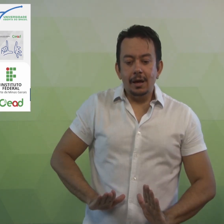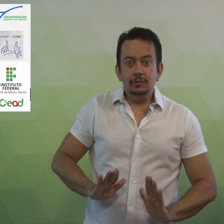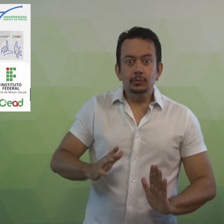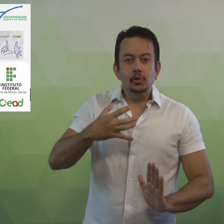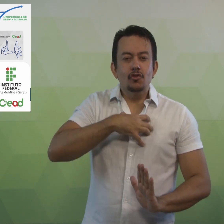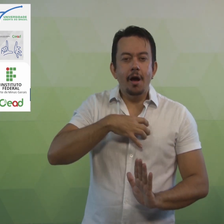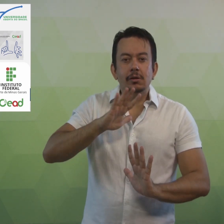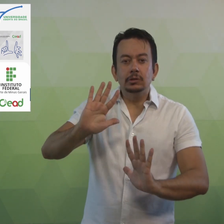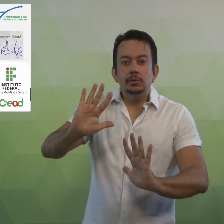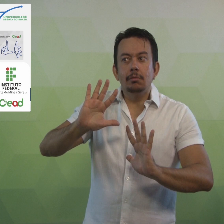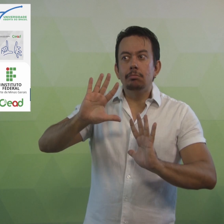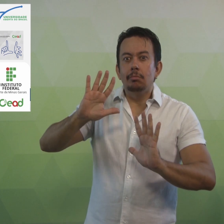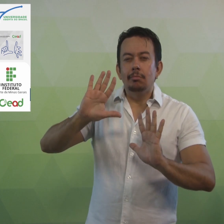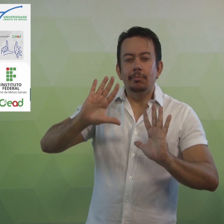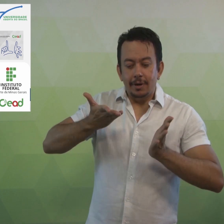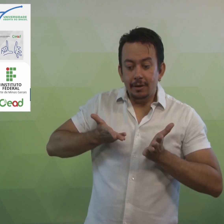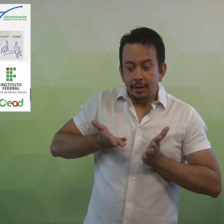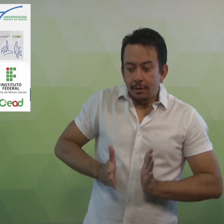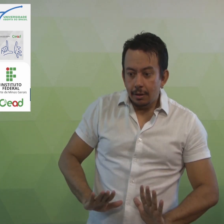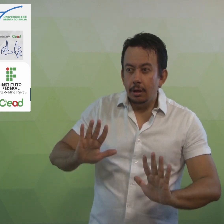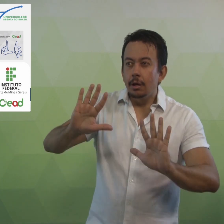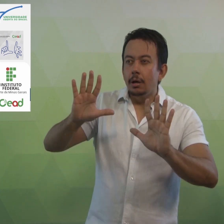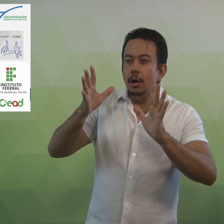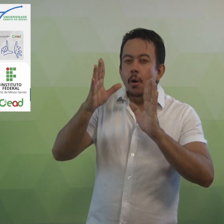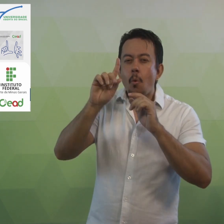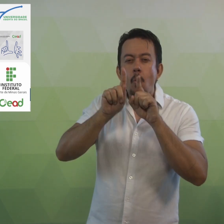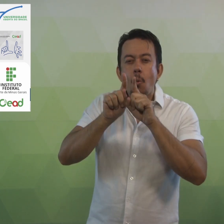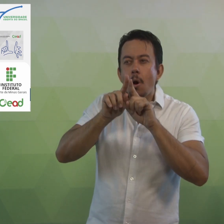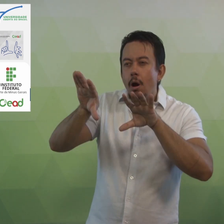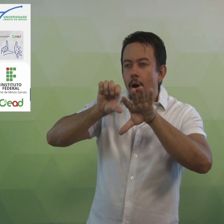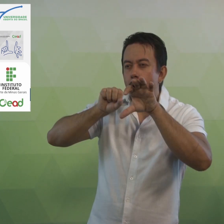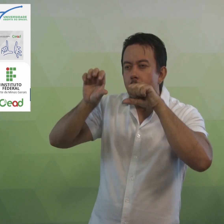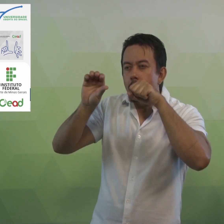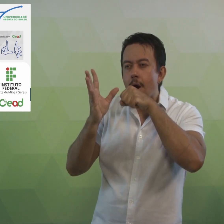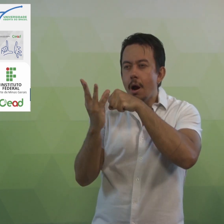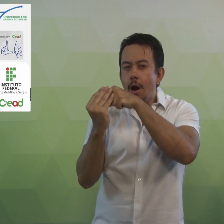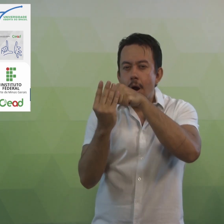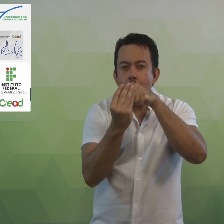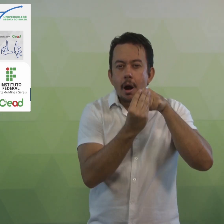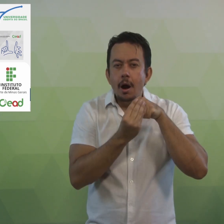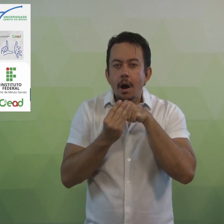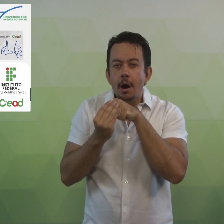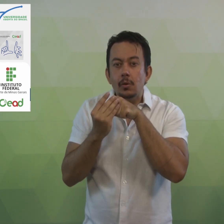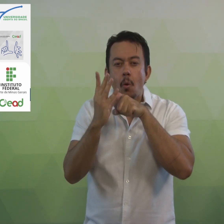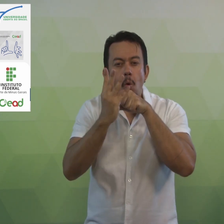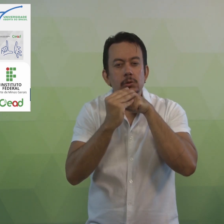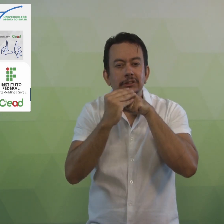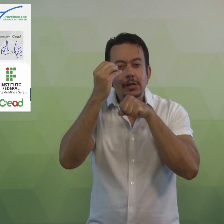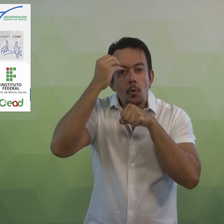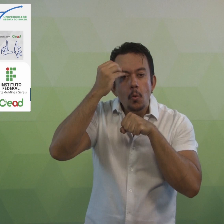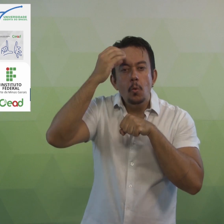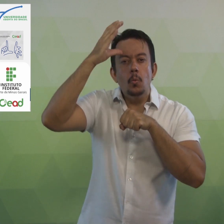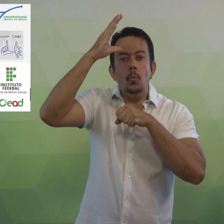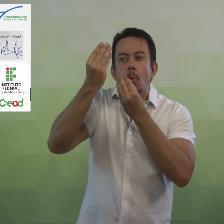você pensa, você raciocina, e desde que você nasce, você já absorve todas